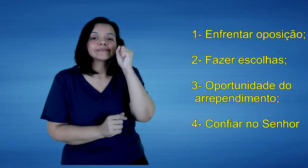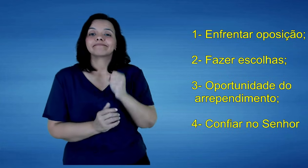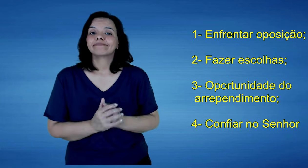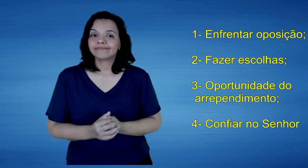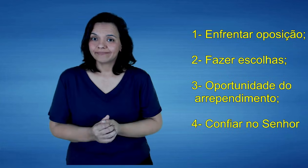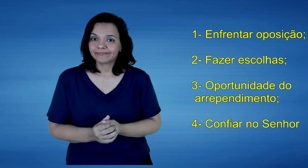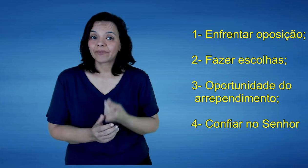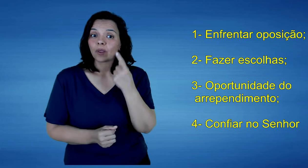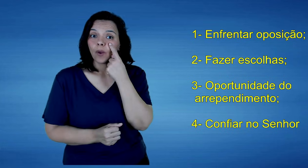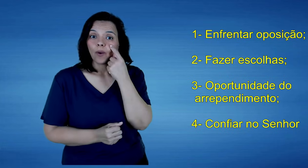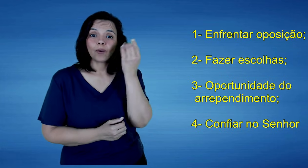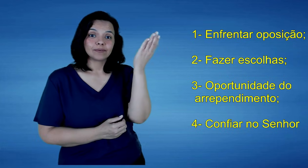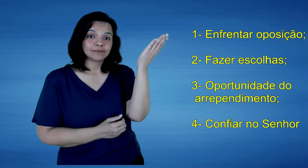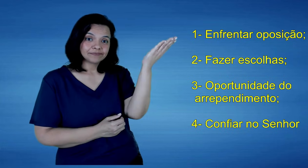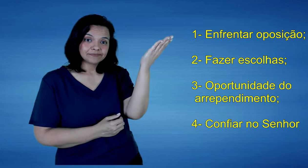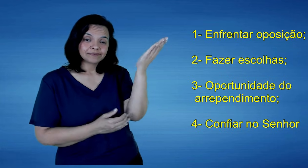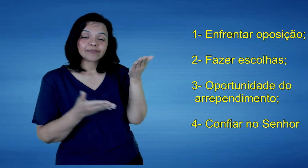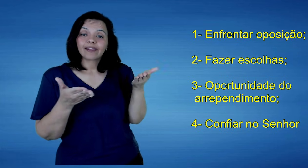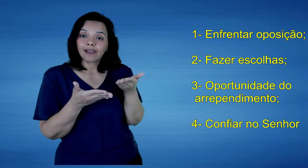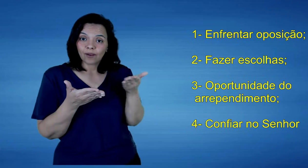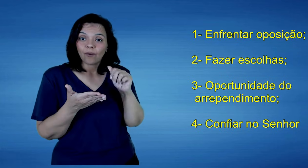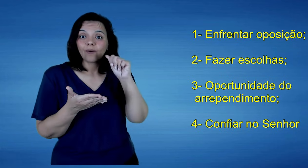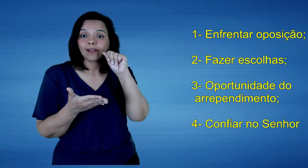Eles vão ter oportunidade de continuar aprendendo.